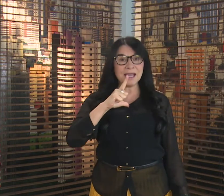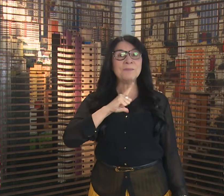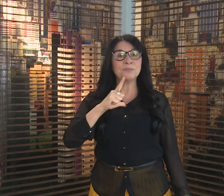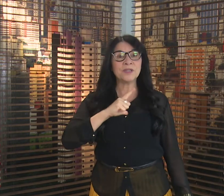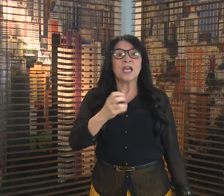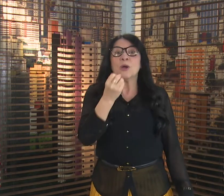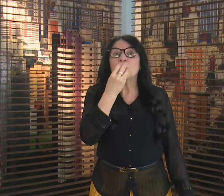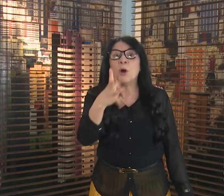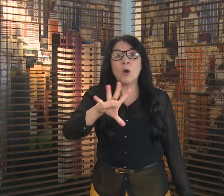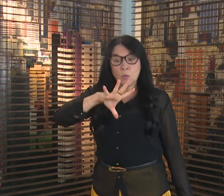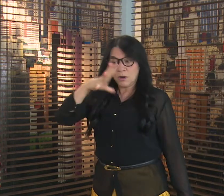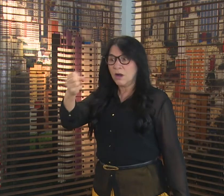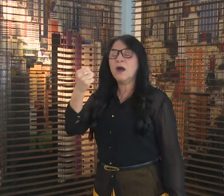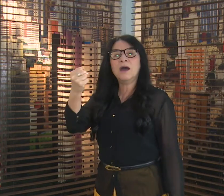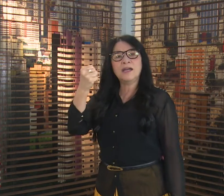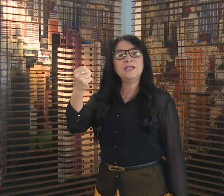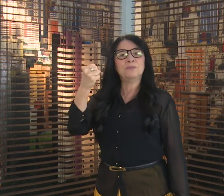tenha bom ânimo,